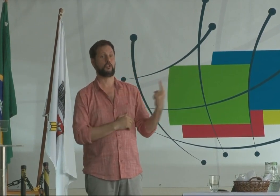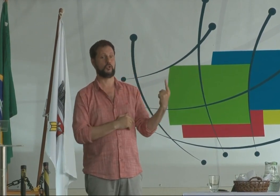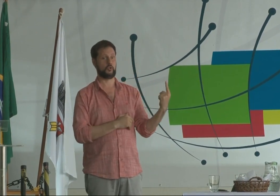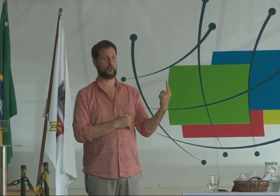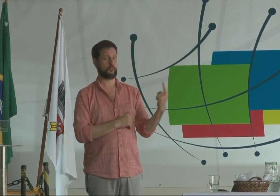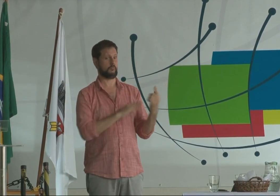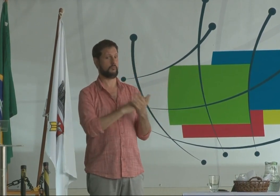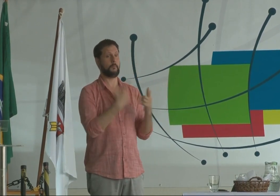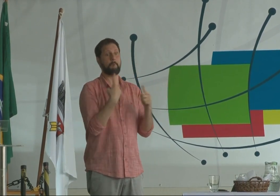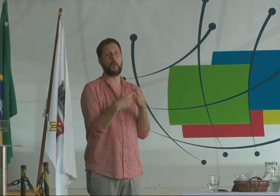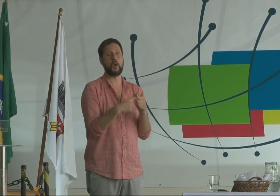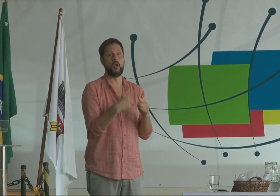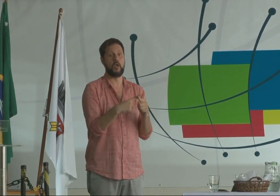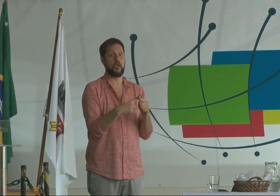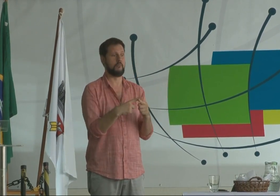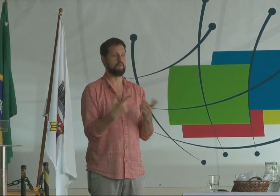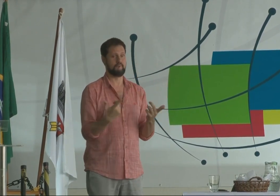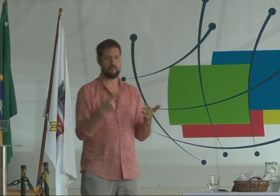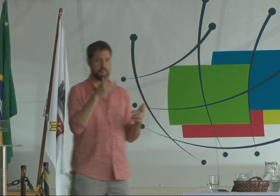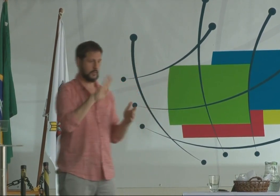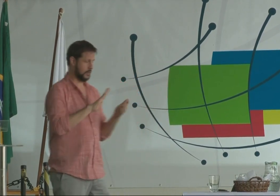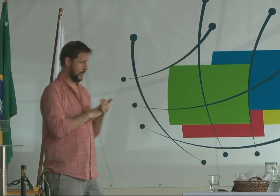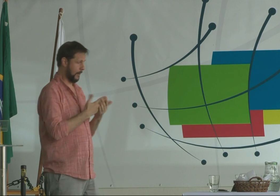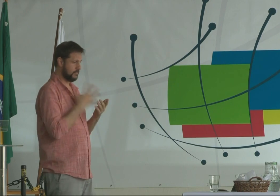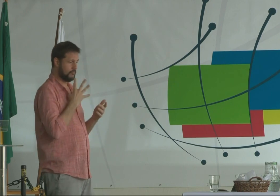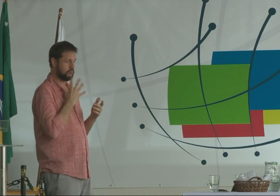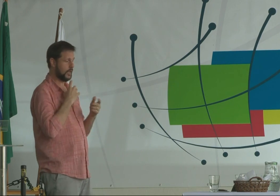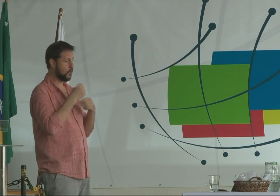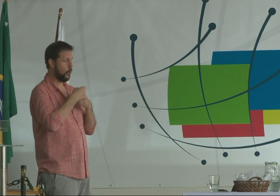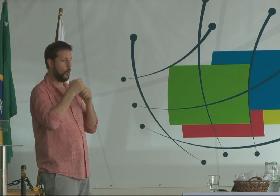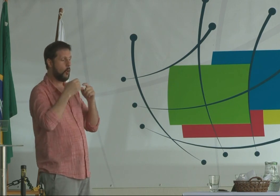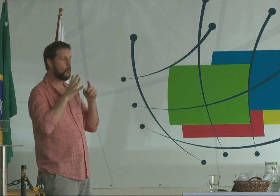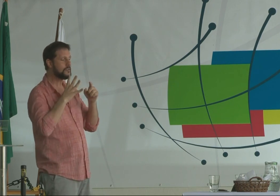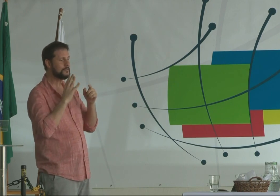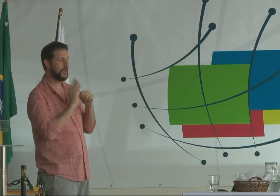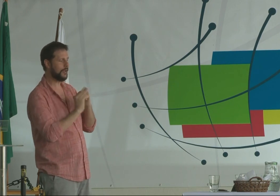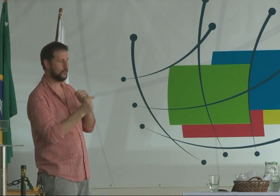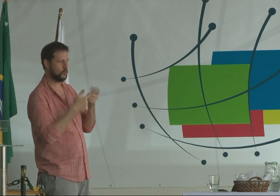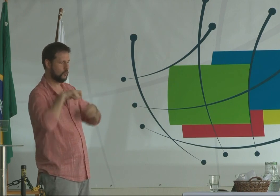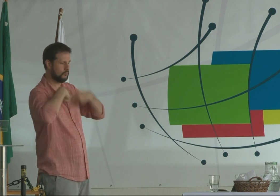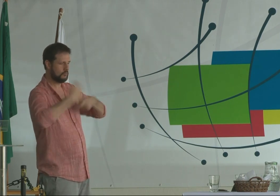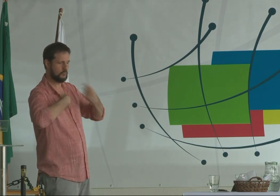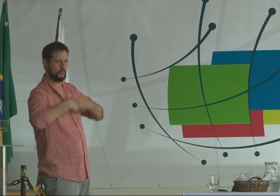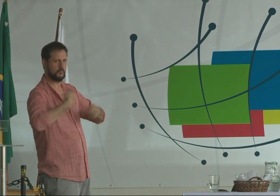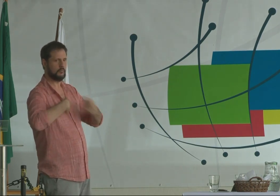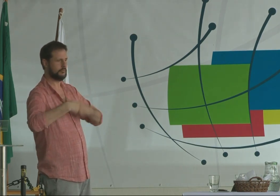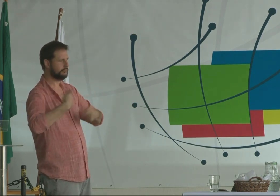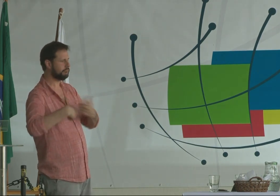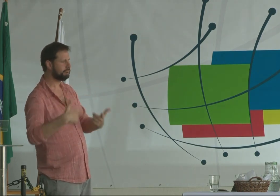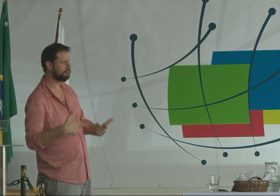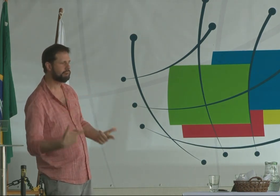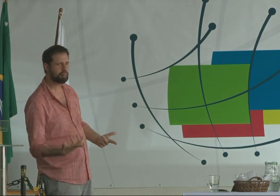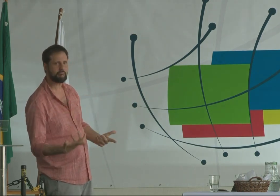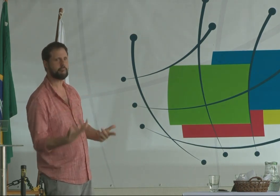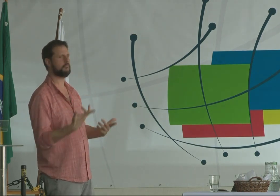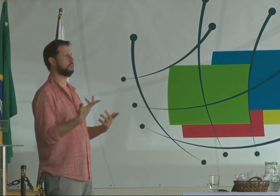intérprete. Pode ser o intérprete por quê? Aí, o intérprete, ele não tem aquele conhecimento da questão dos